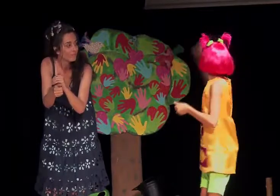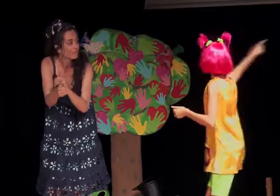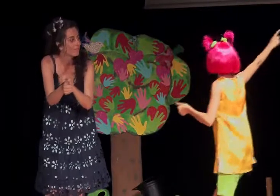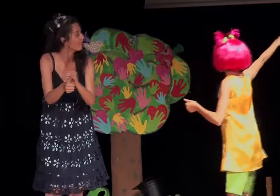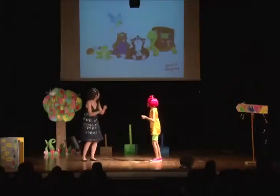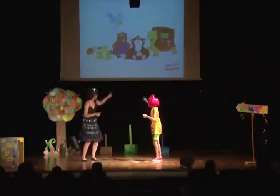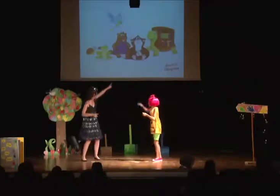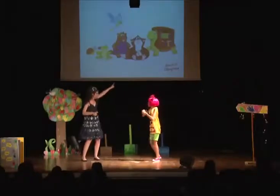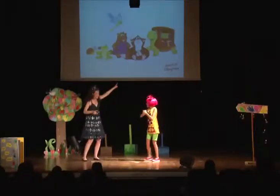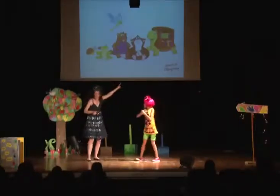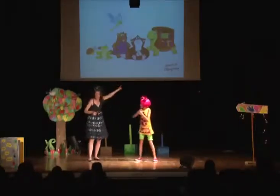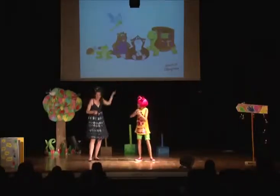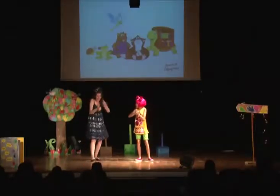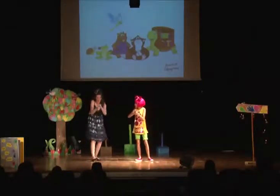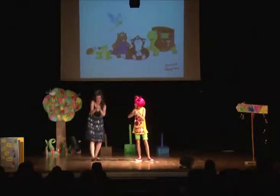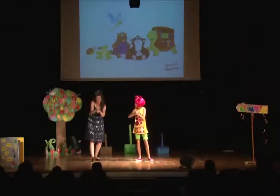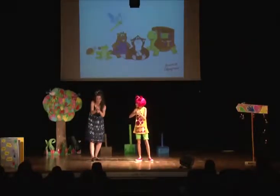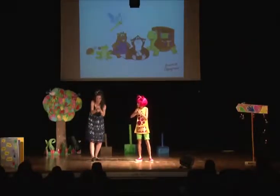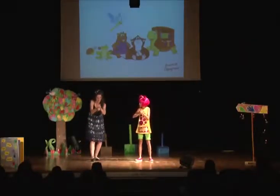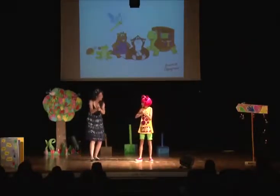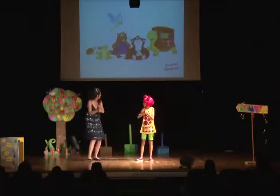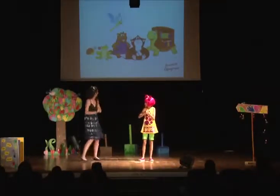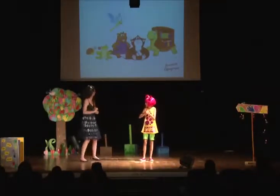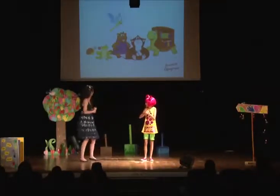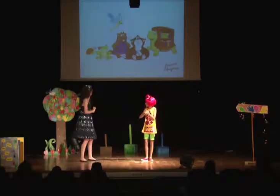La tortue. C'est la tortue.